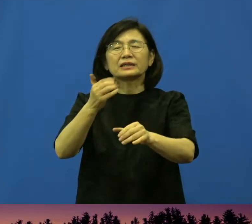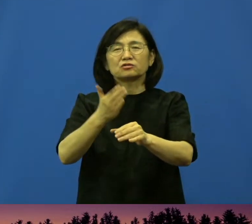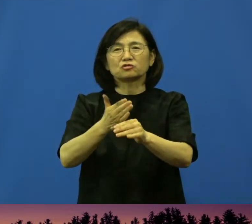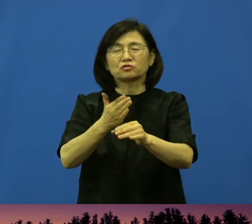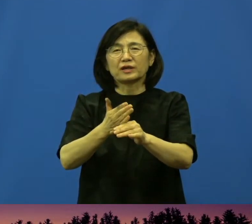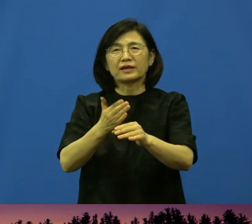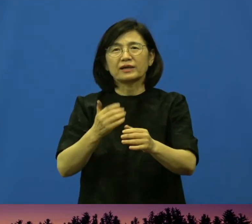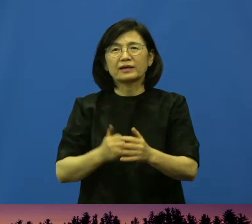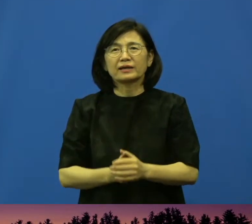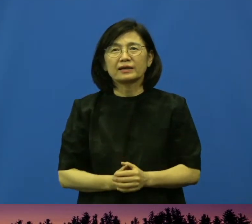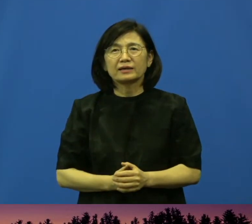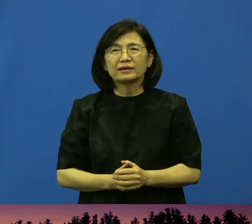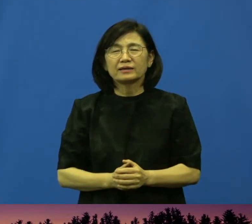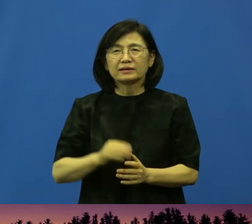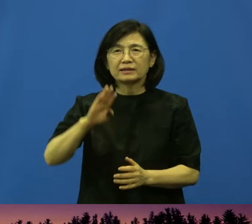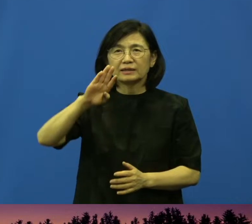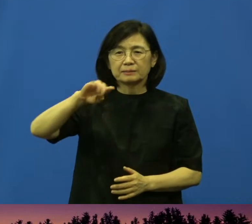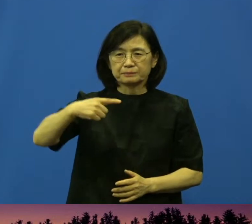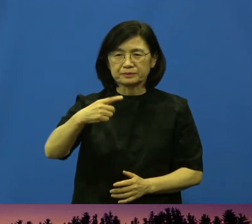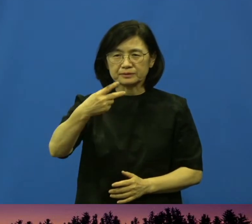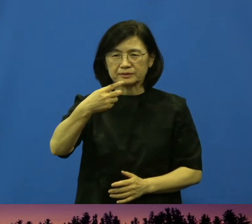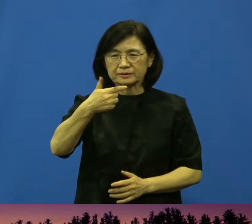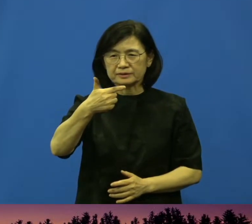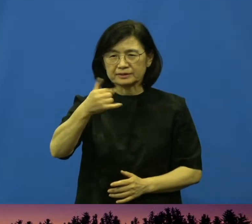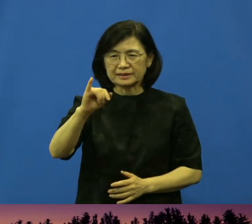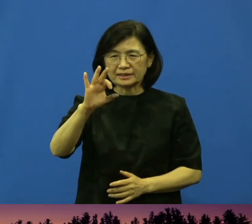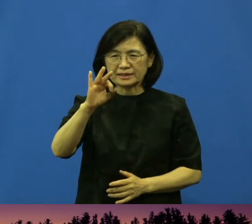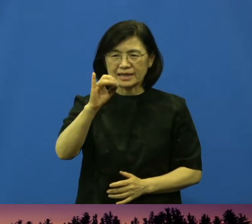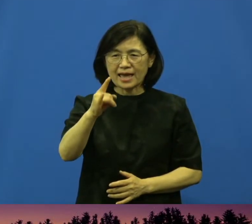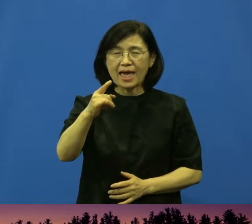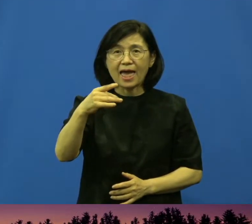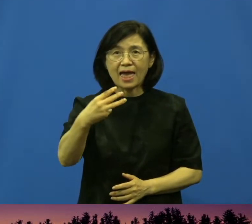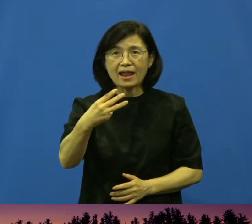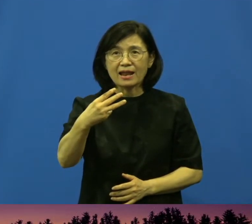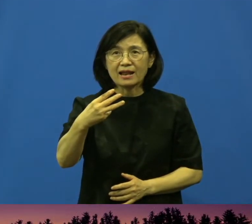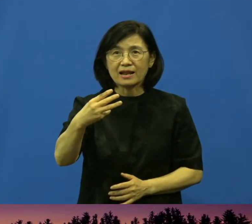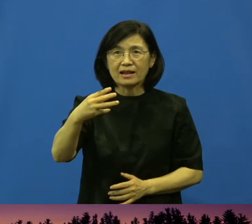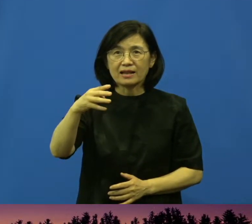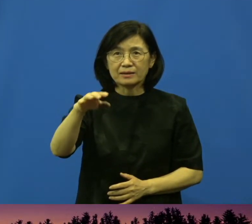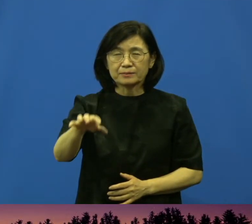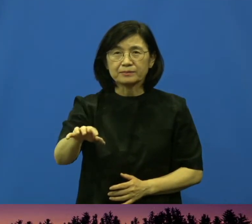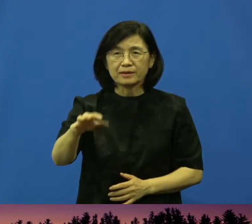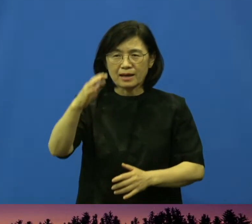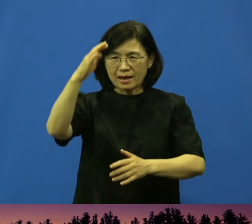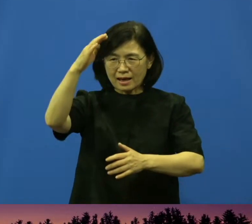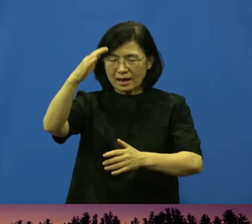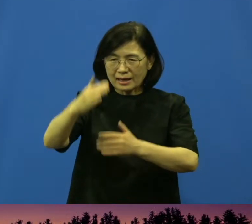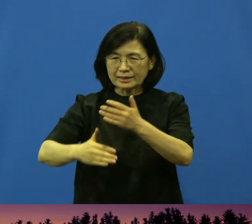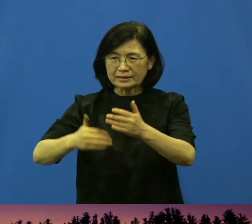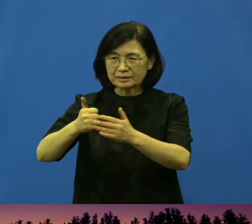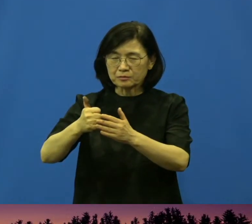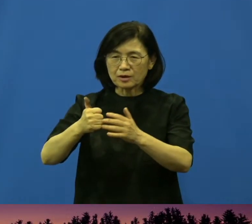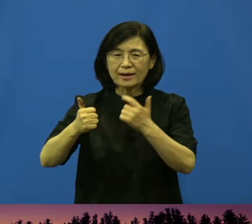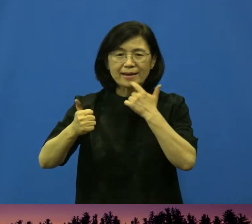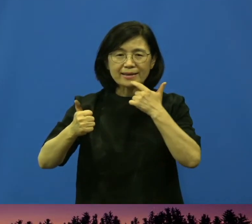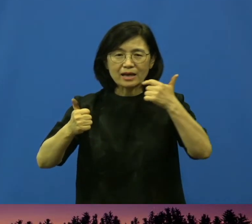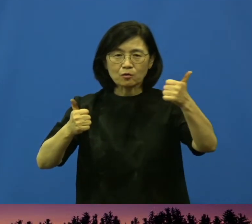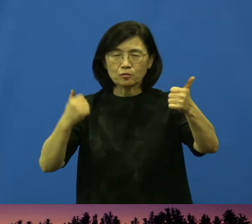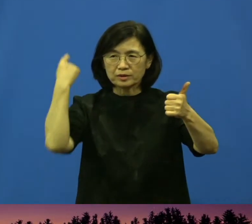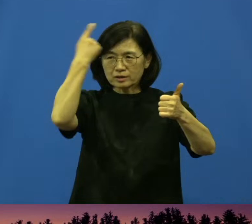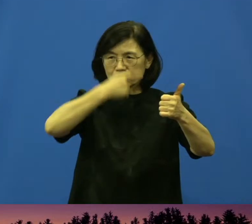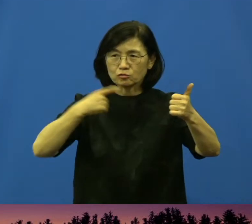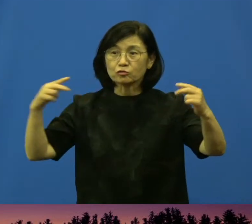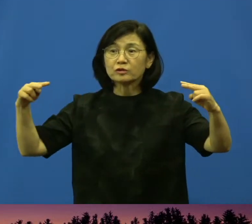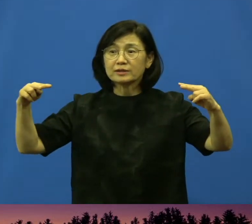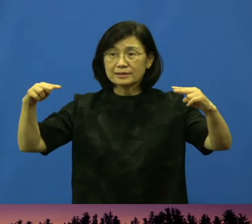그래서 버니엘이라고 그러잖아요. 하나님 여호와의 얼굴을 대면했다, 이 버니엘이라고. 그러니까 이 홀로